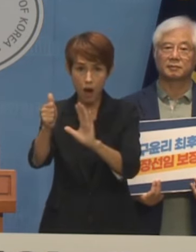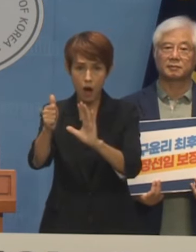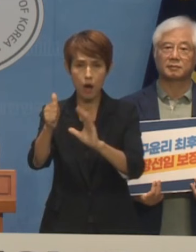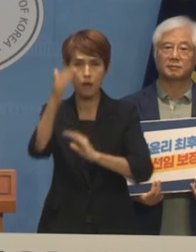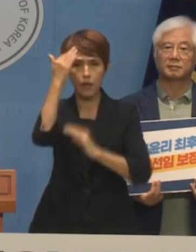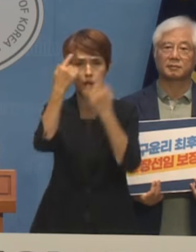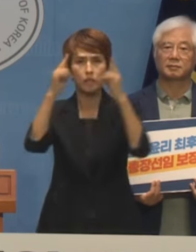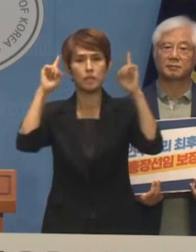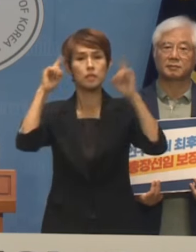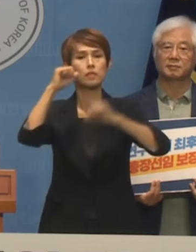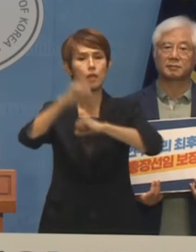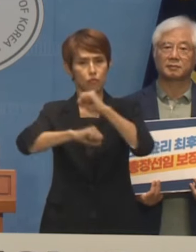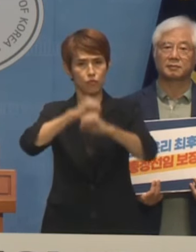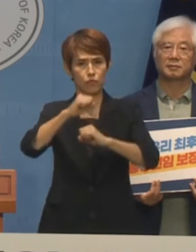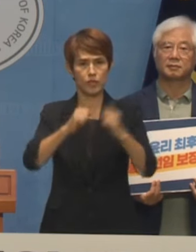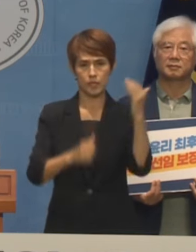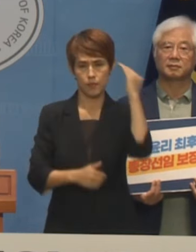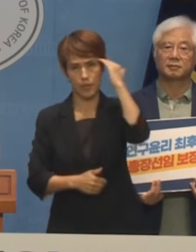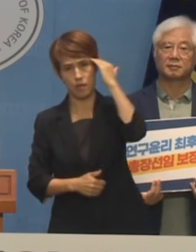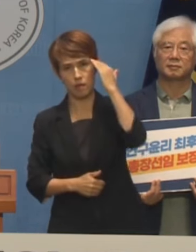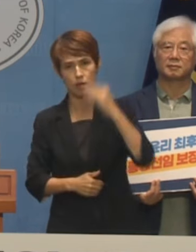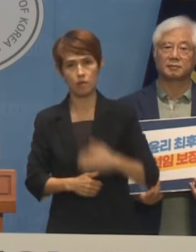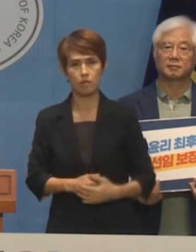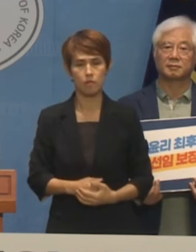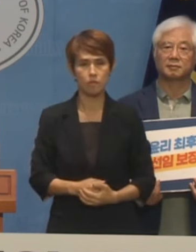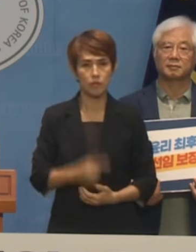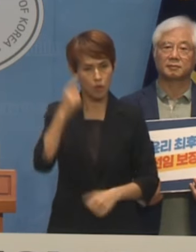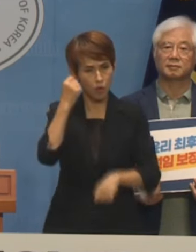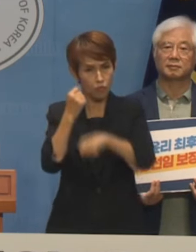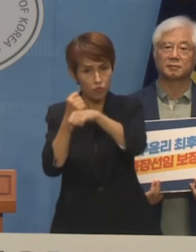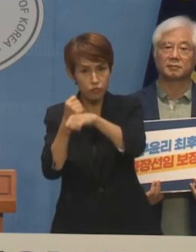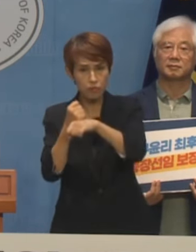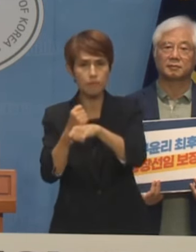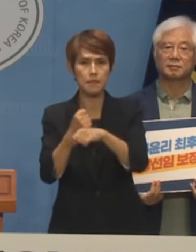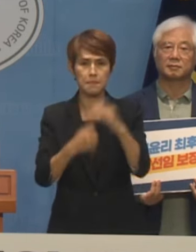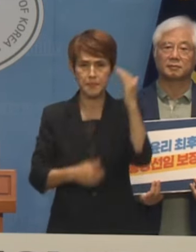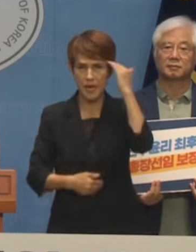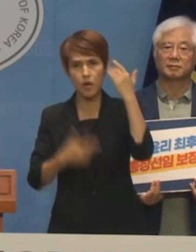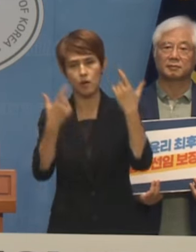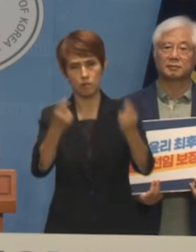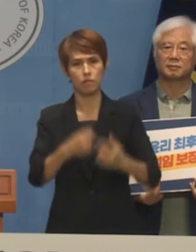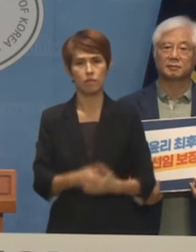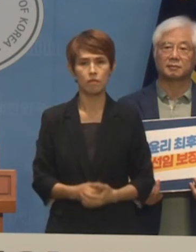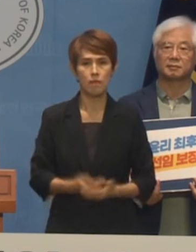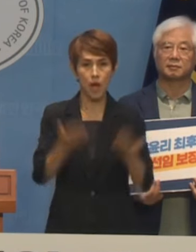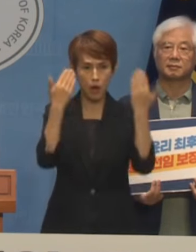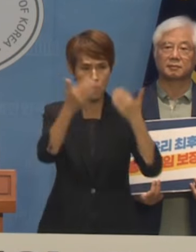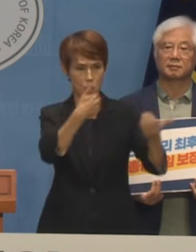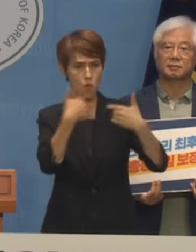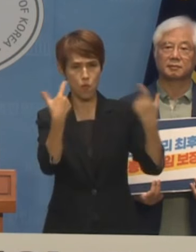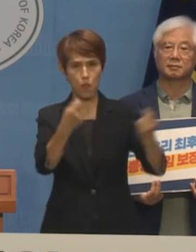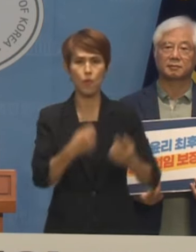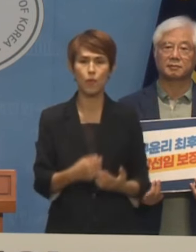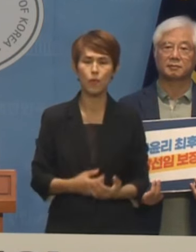자율성의 침해이자 연구 검증을 실질적으로 방해하는 학사 개입이라 할 수 있습니다.